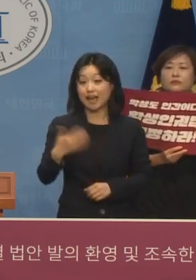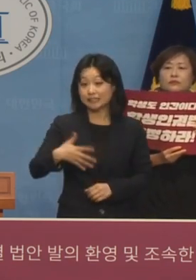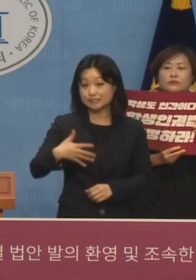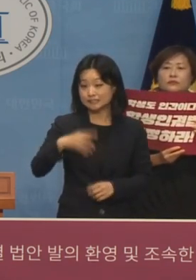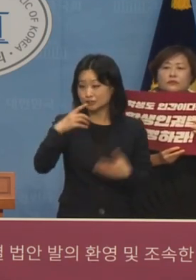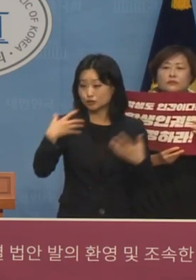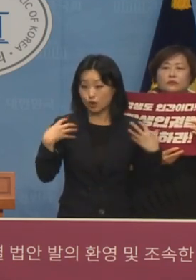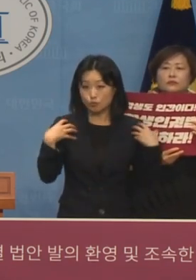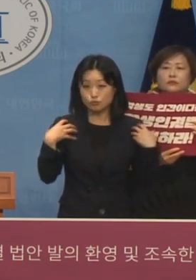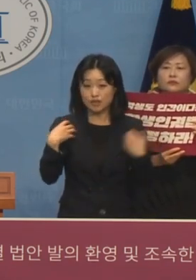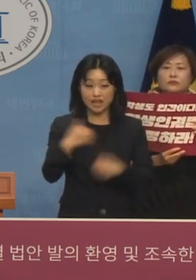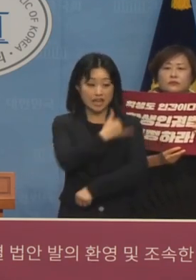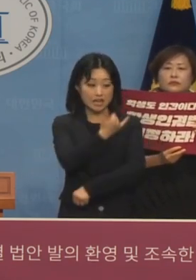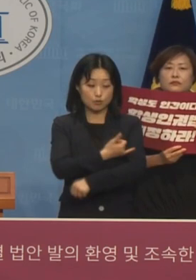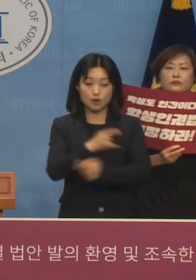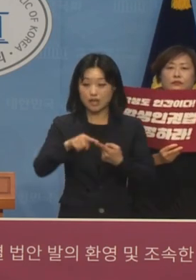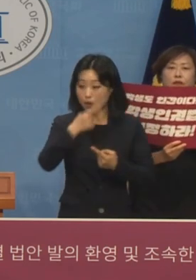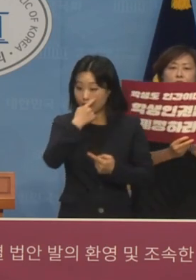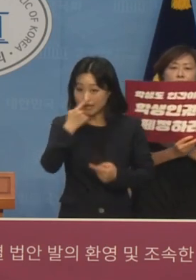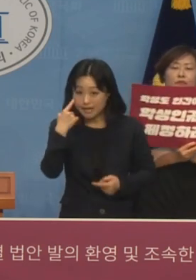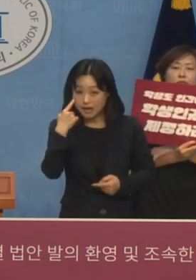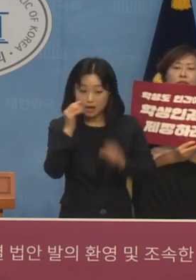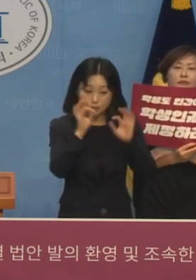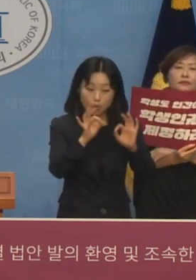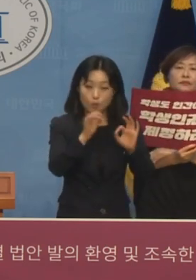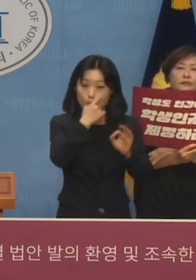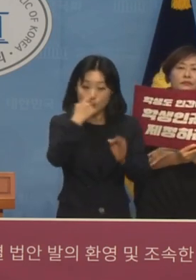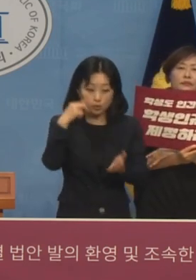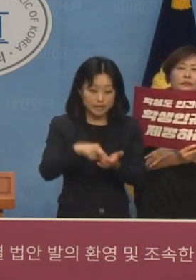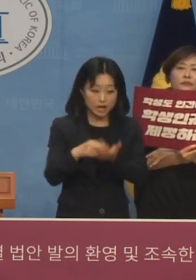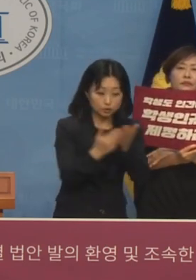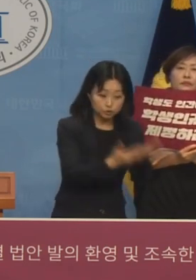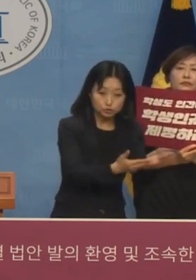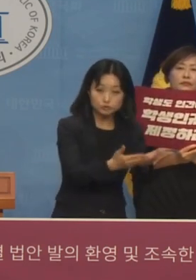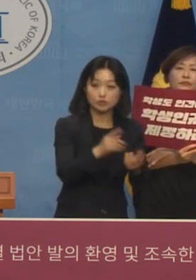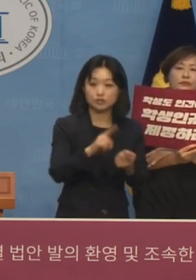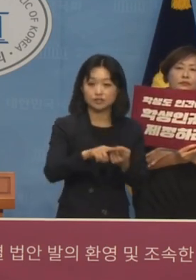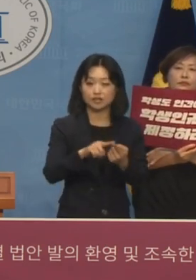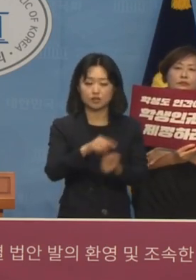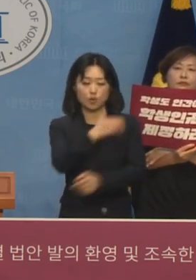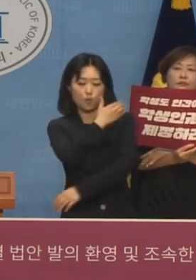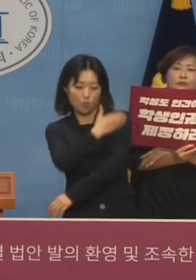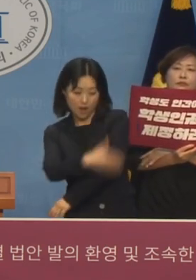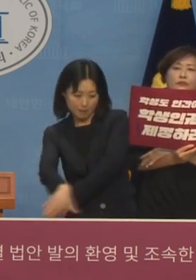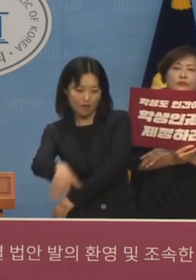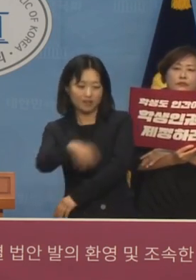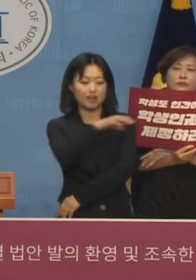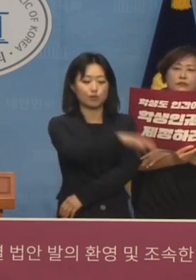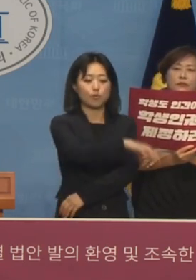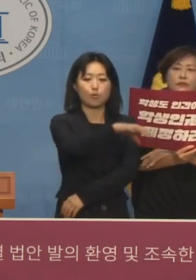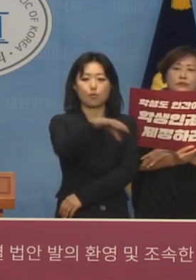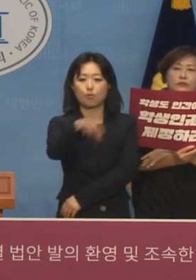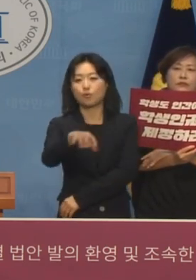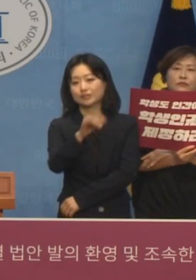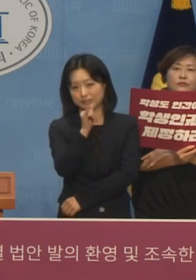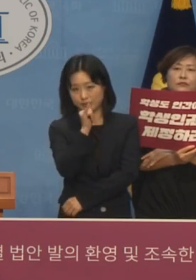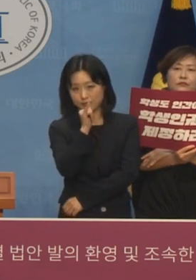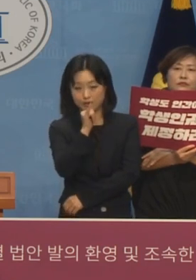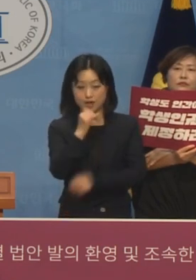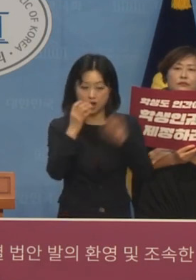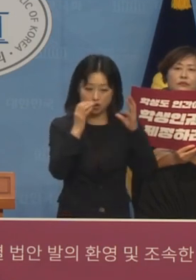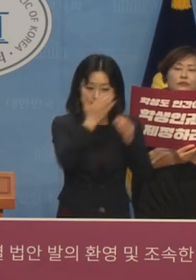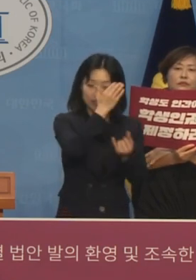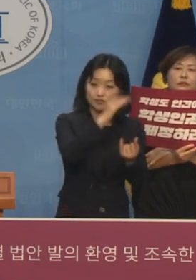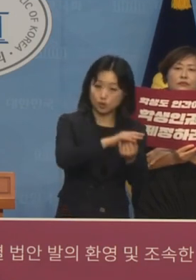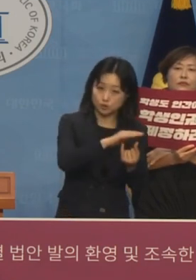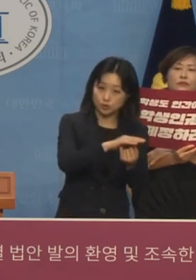정부가 기본적인 인권을 확인하고 보장할 의무를 외면하는 존재들이 우리 사회 곳곳에 있다. 어린이